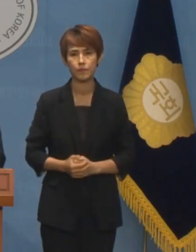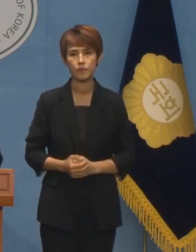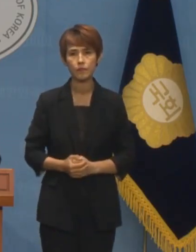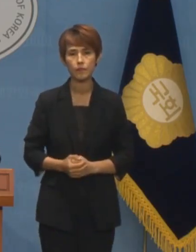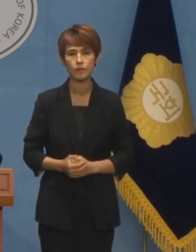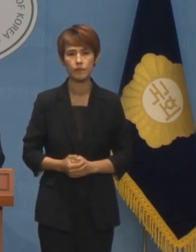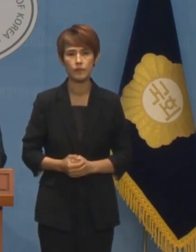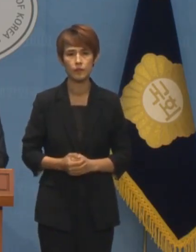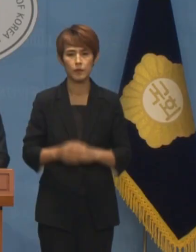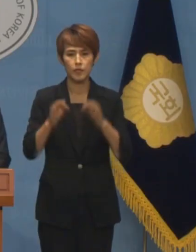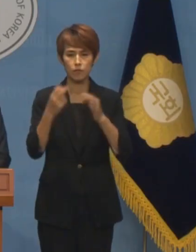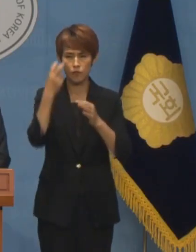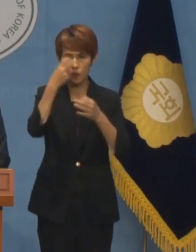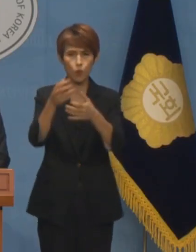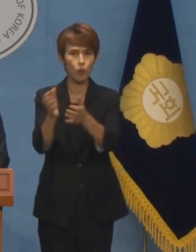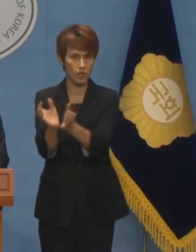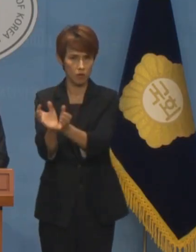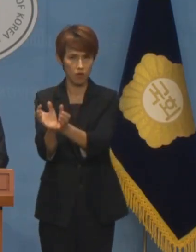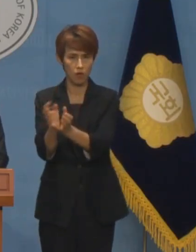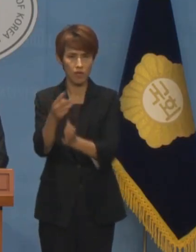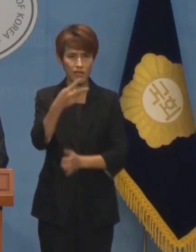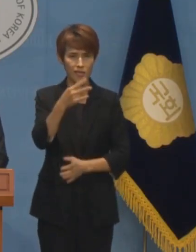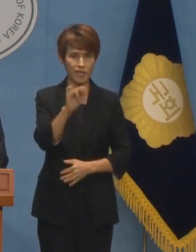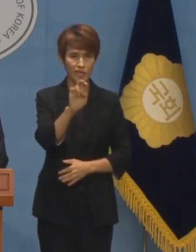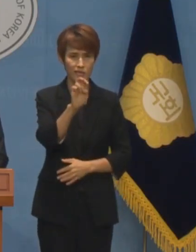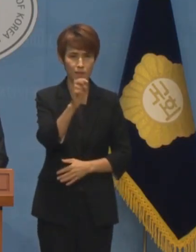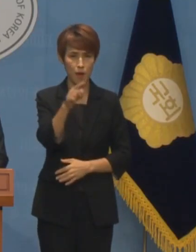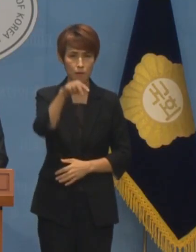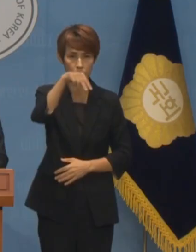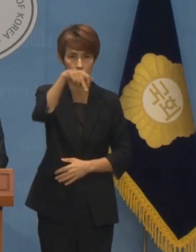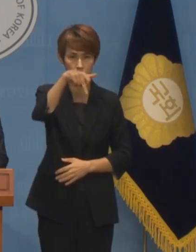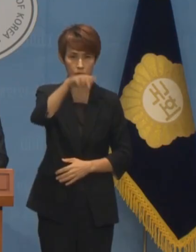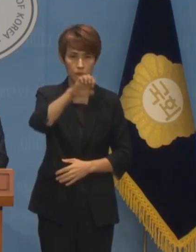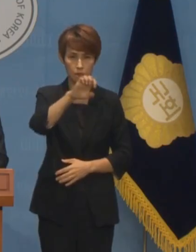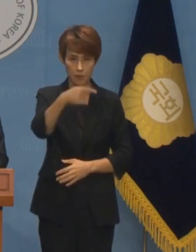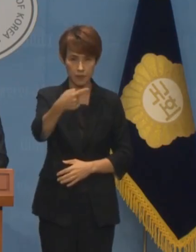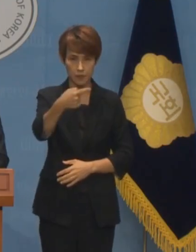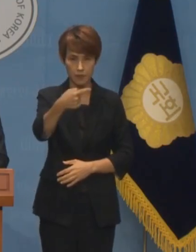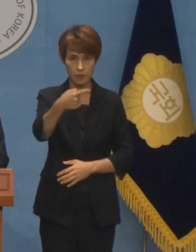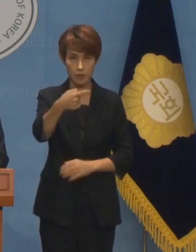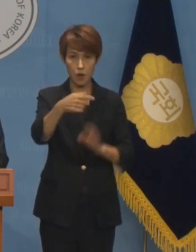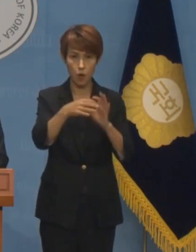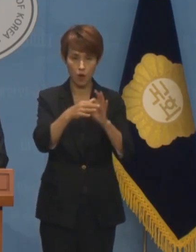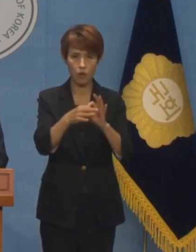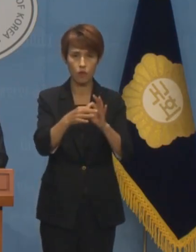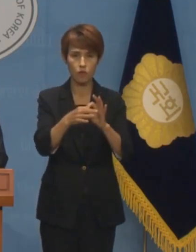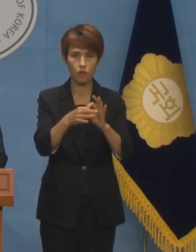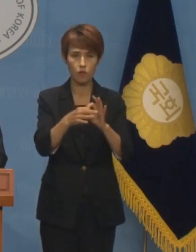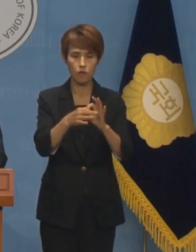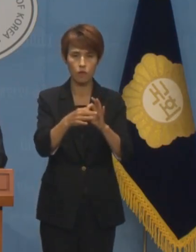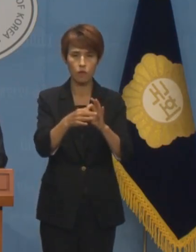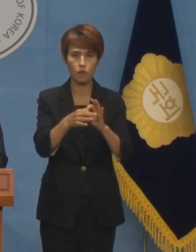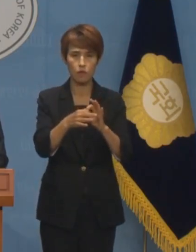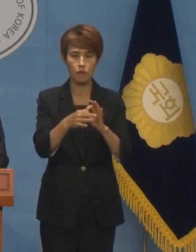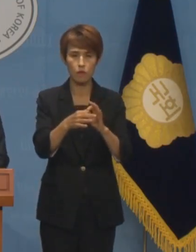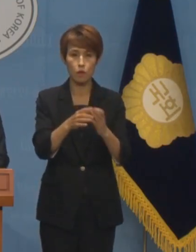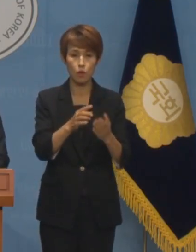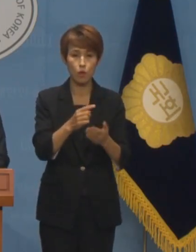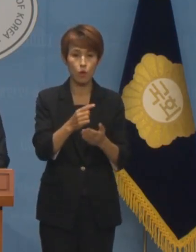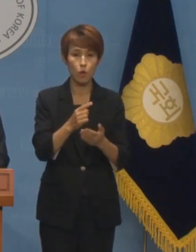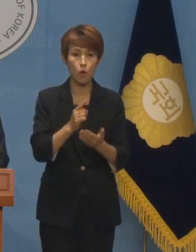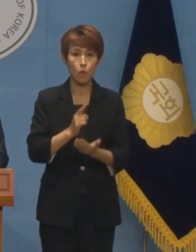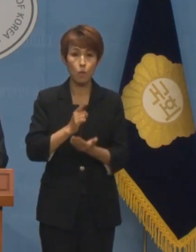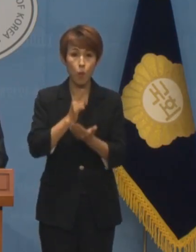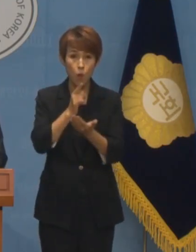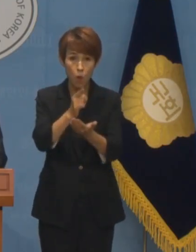지금 금감원에서 TMF 경영 개선 계획 이행 실적 보고서를 금감원이